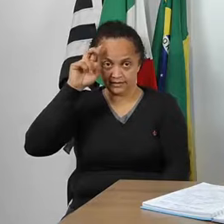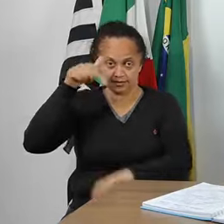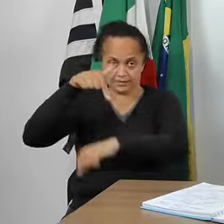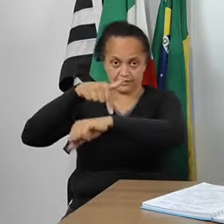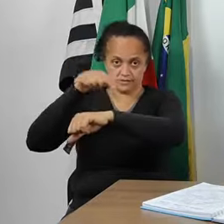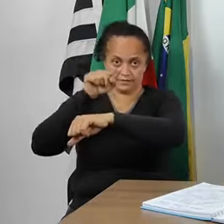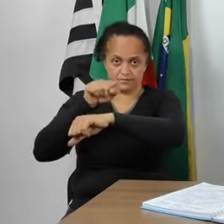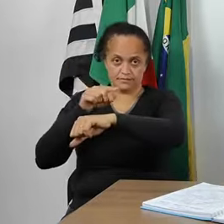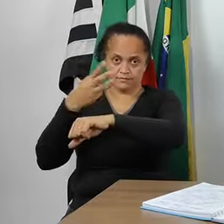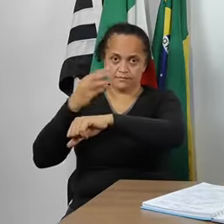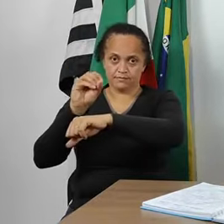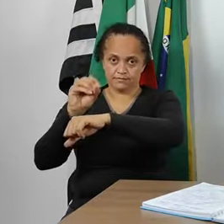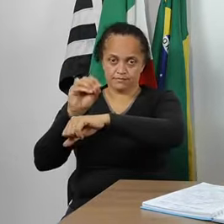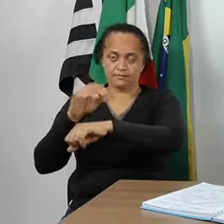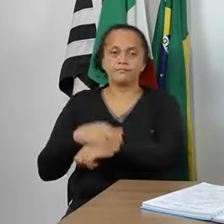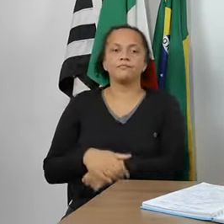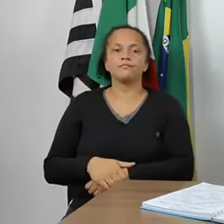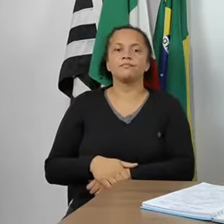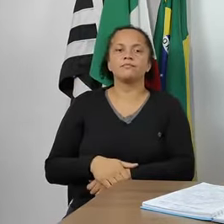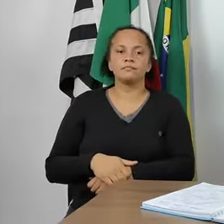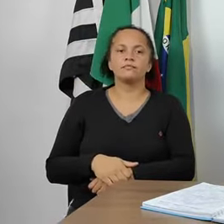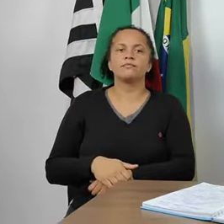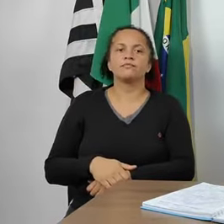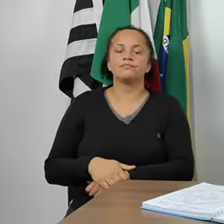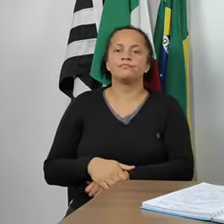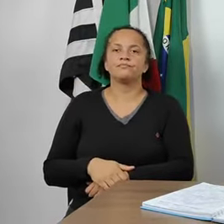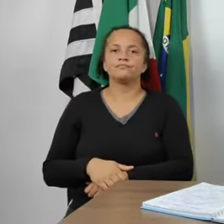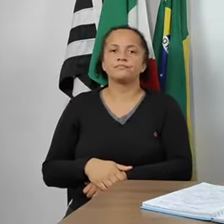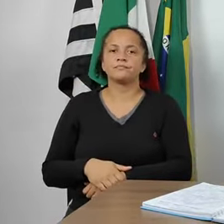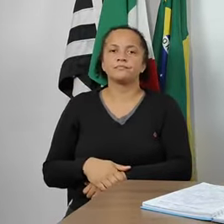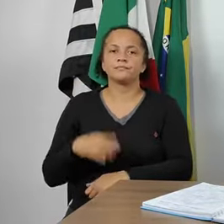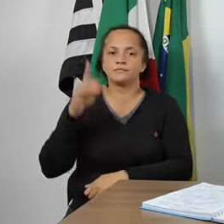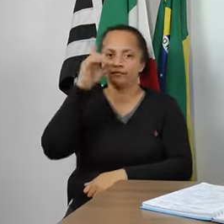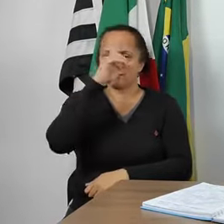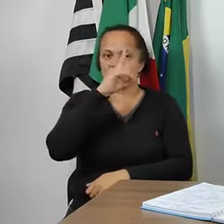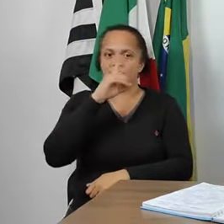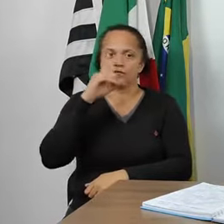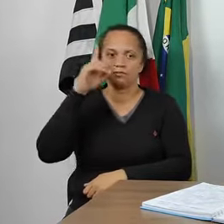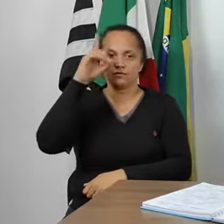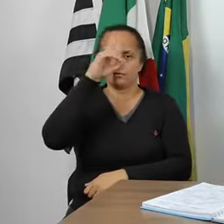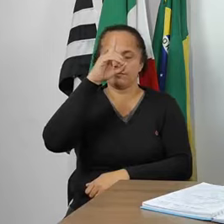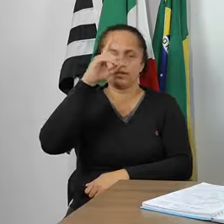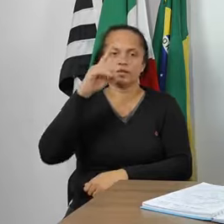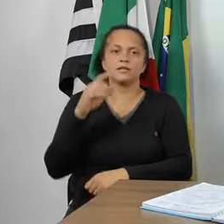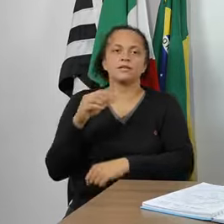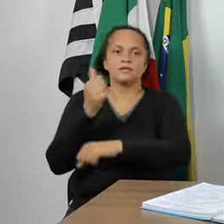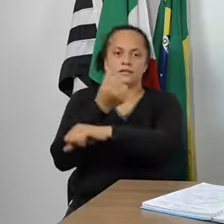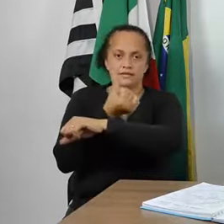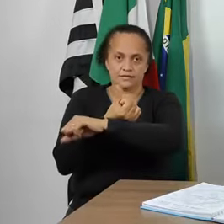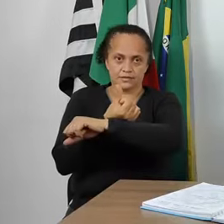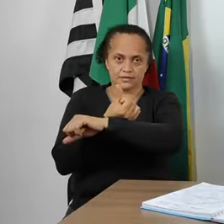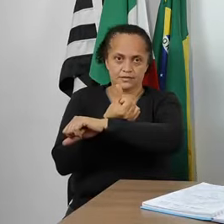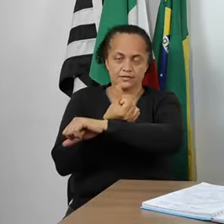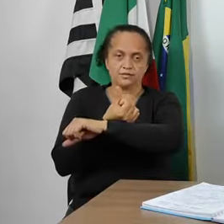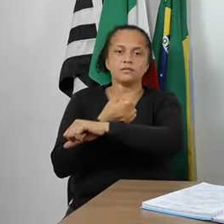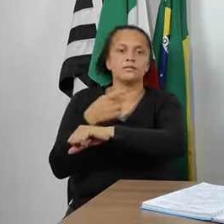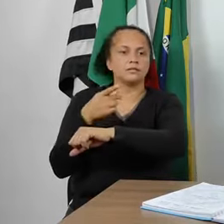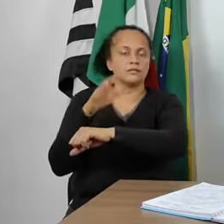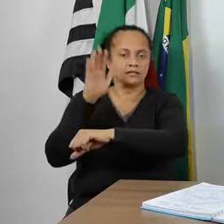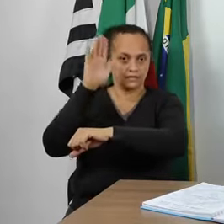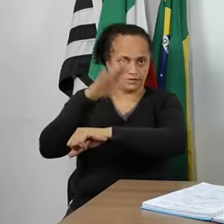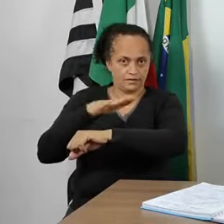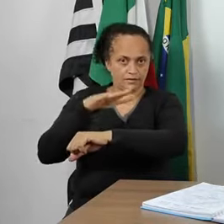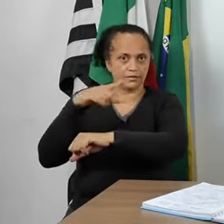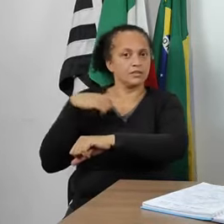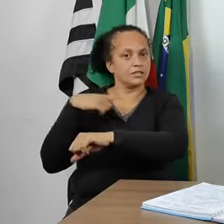às 18 horas, teremos o culto presencial e você precisa se inscrever para participar. Mas também tem